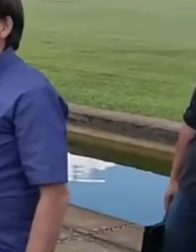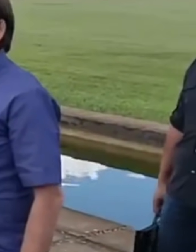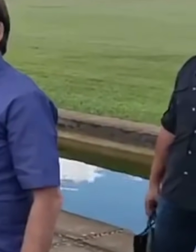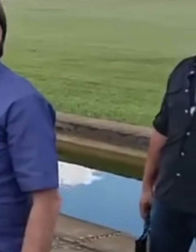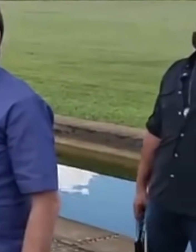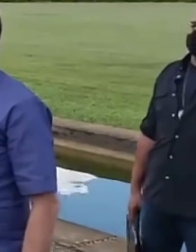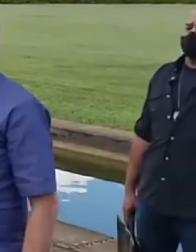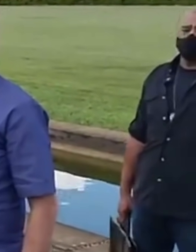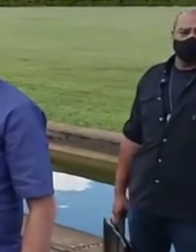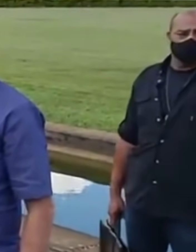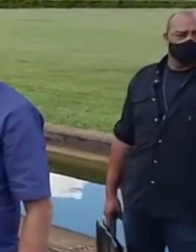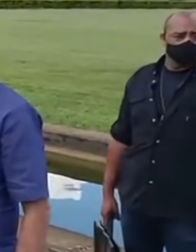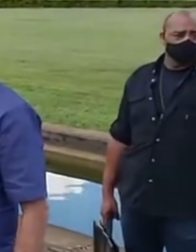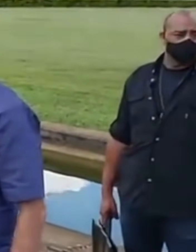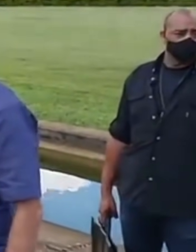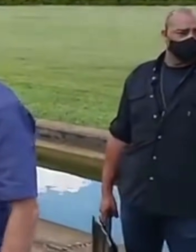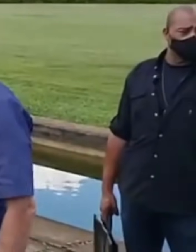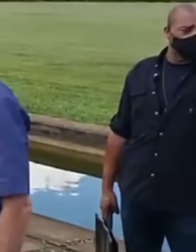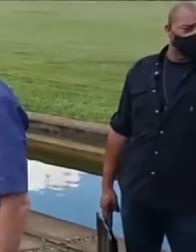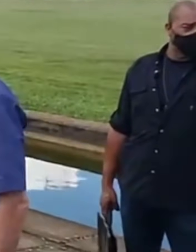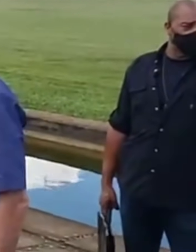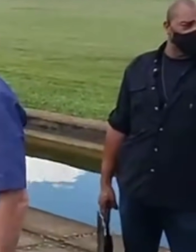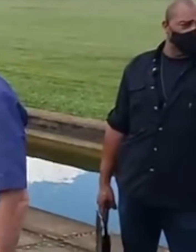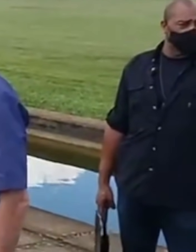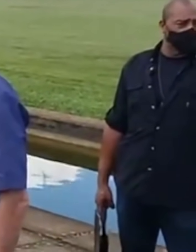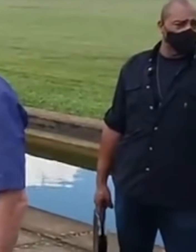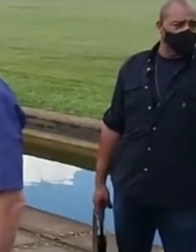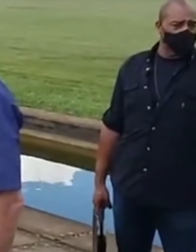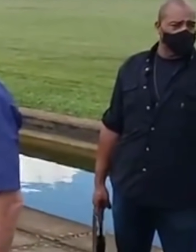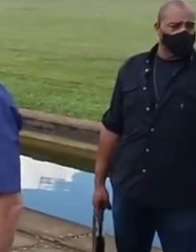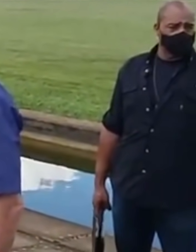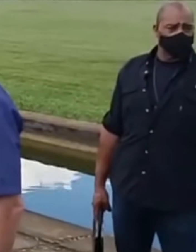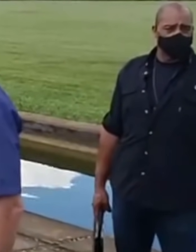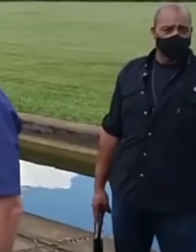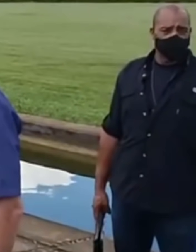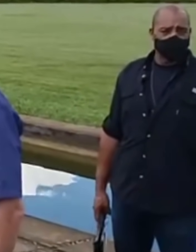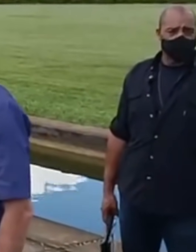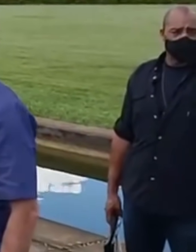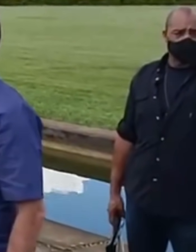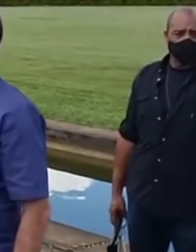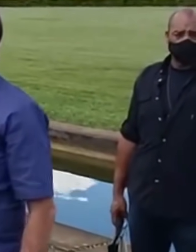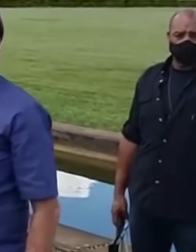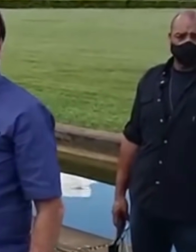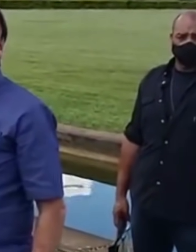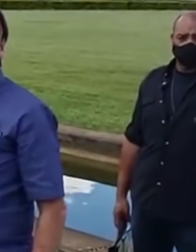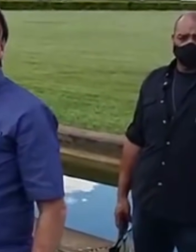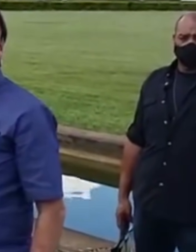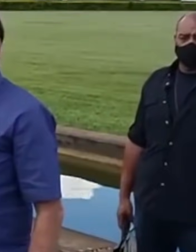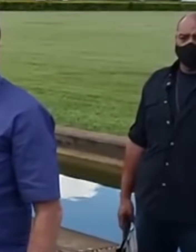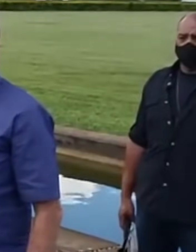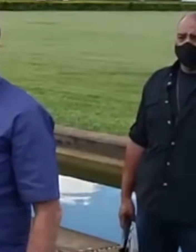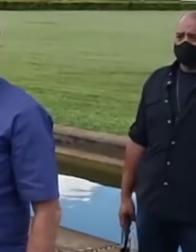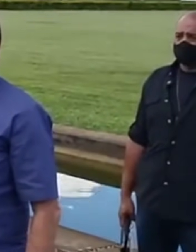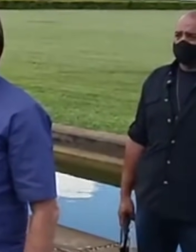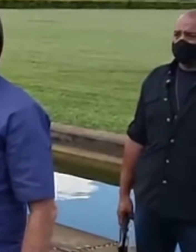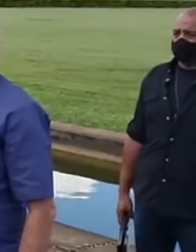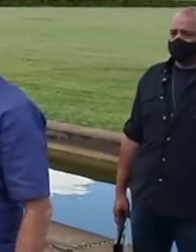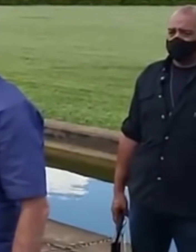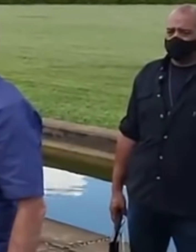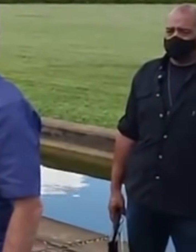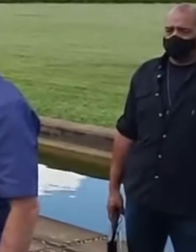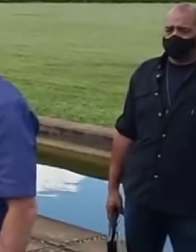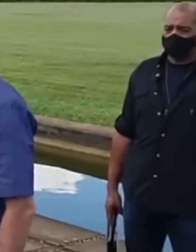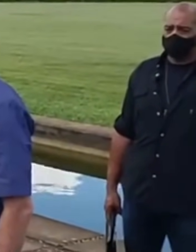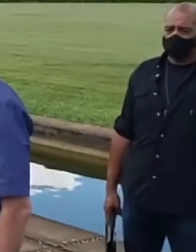juntos. Fechado. Temos uma chance ímpar. Estamos dentro do Brasil. Não abriremos